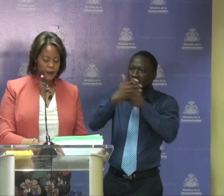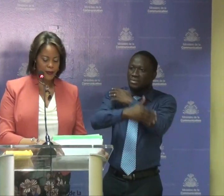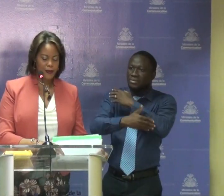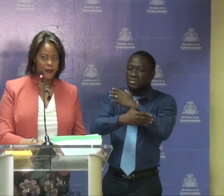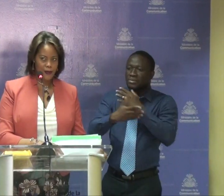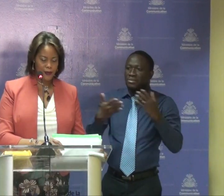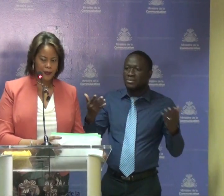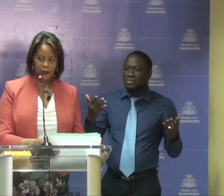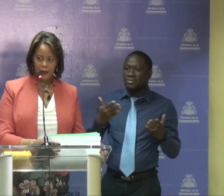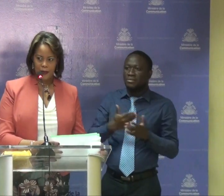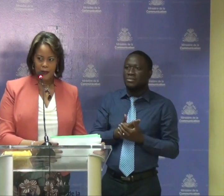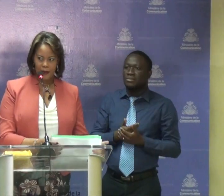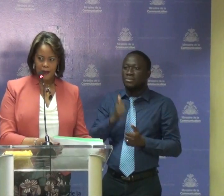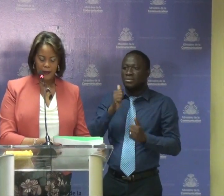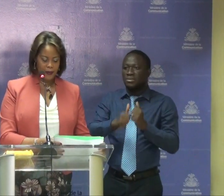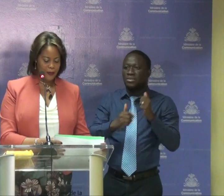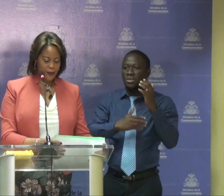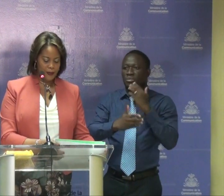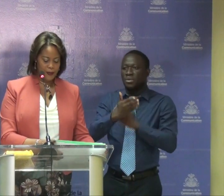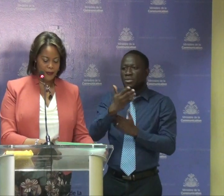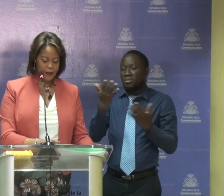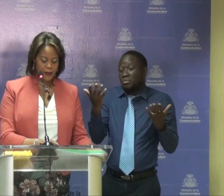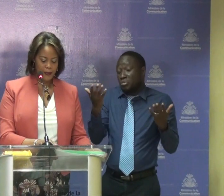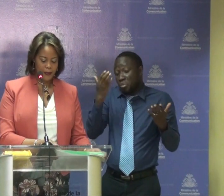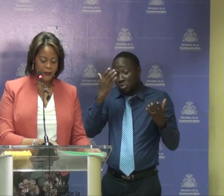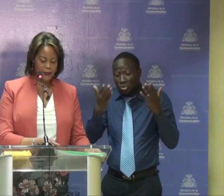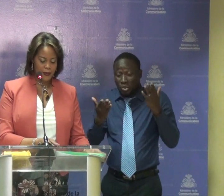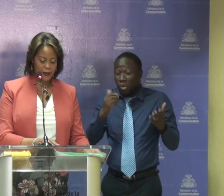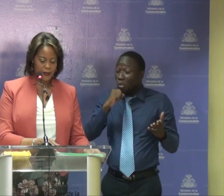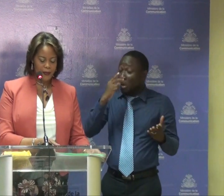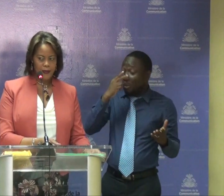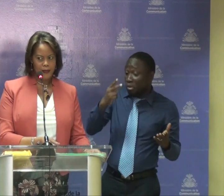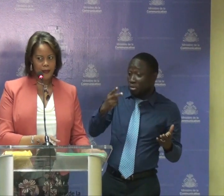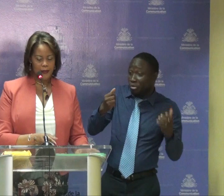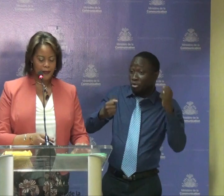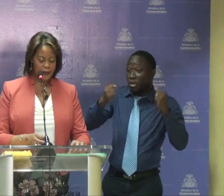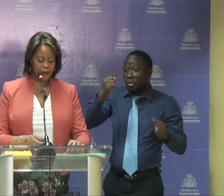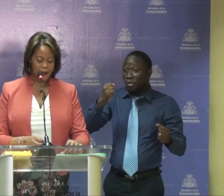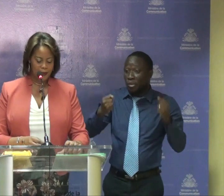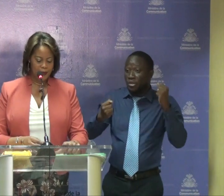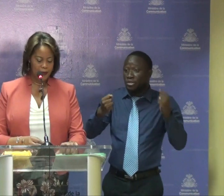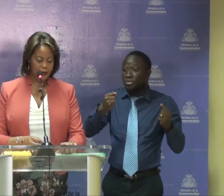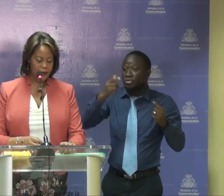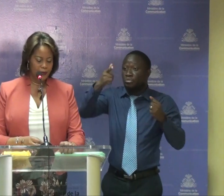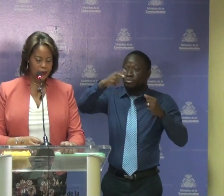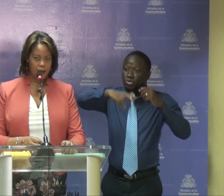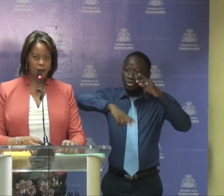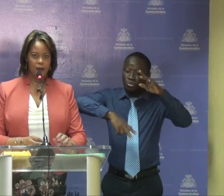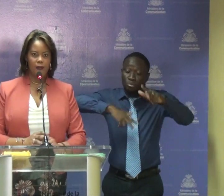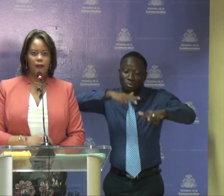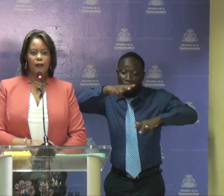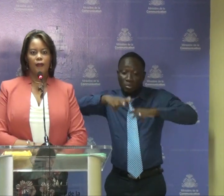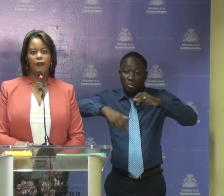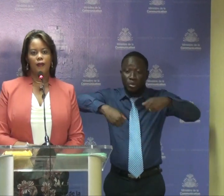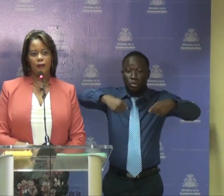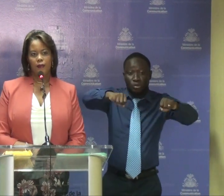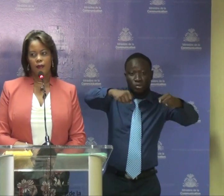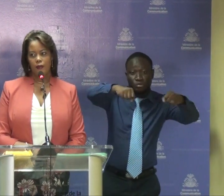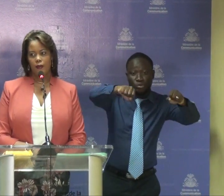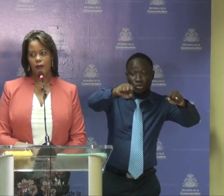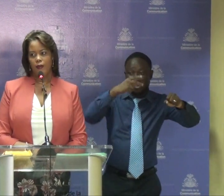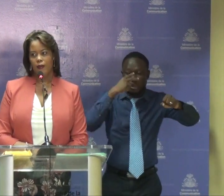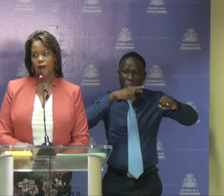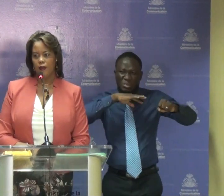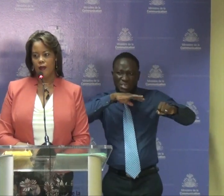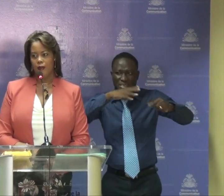est là. Chaque matin, peut-être que Kapaweli, mais moi-même qui peut-être monter camionnette, motocyclette, moi